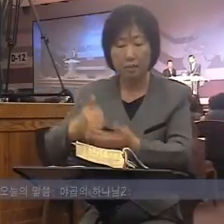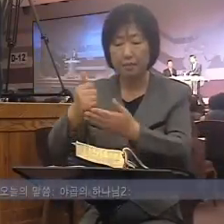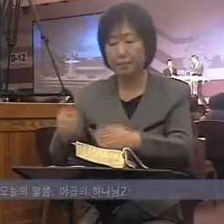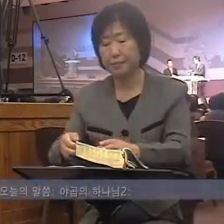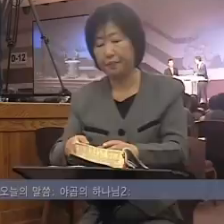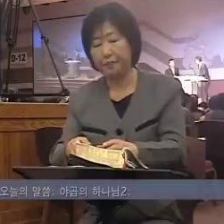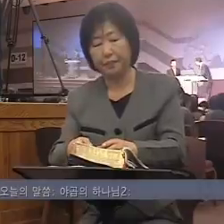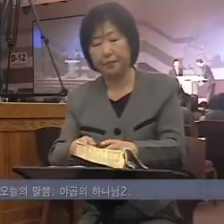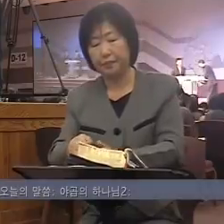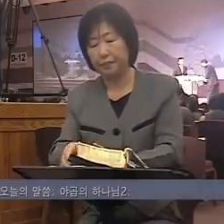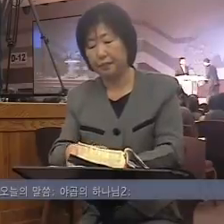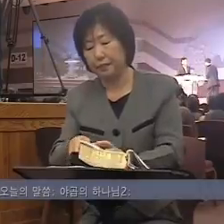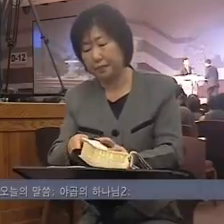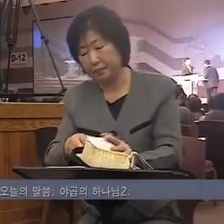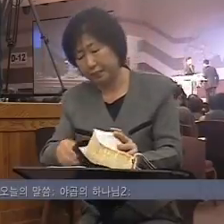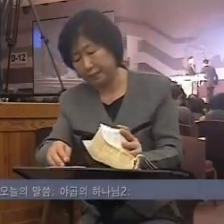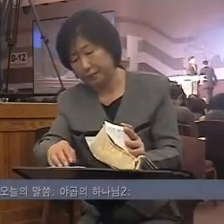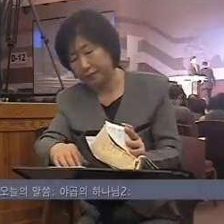주시겠습니다.